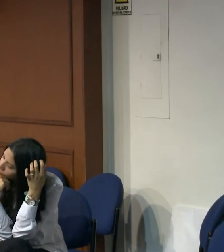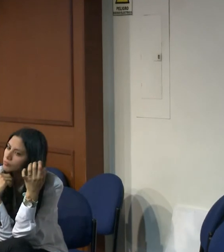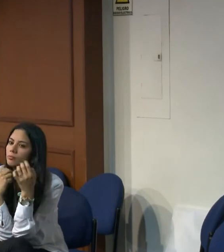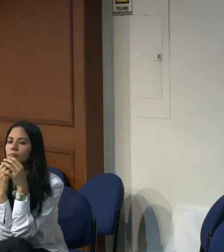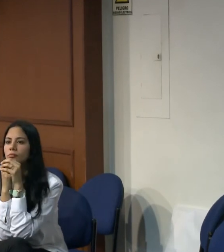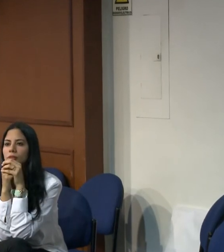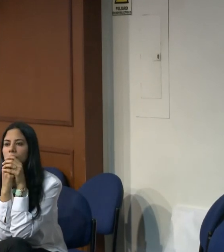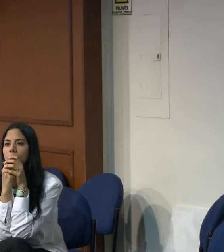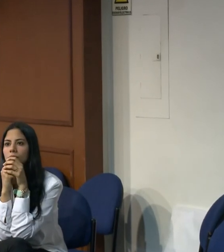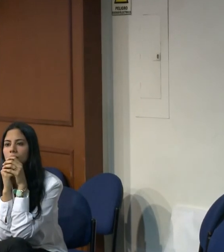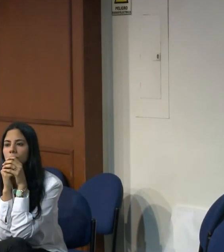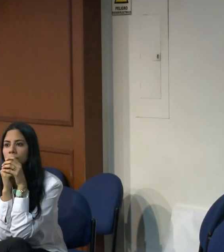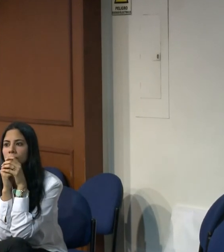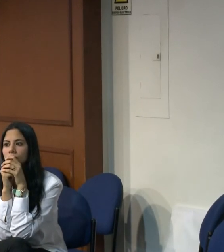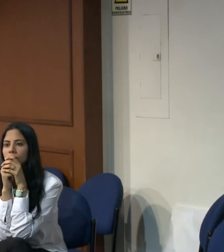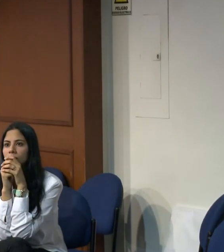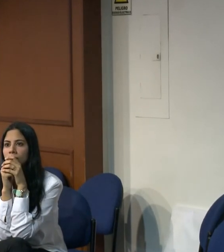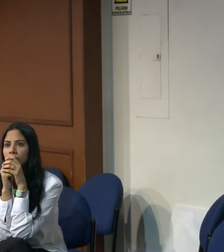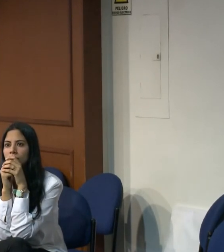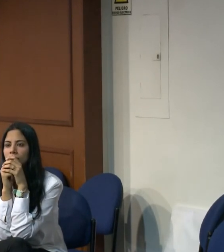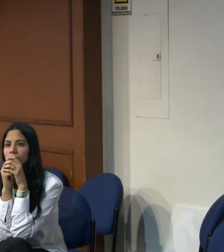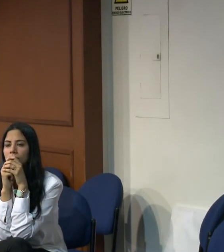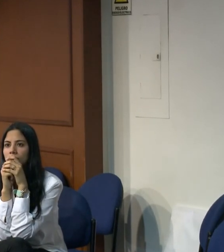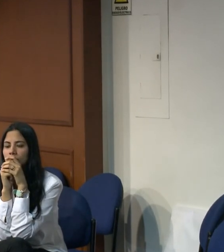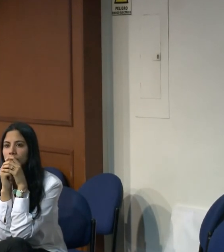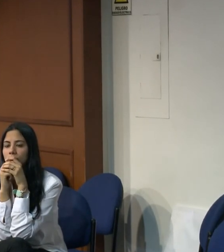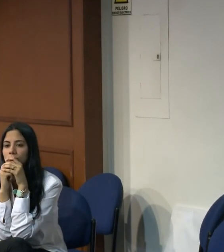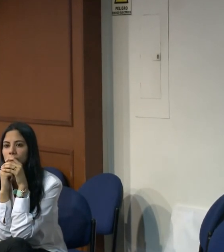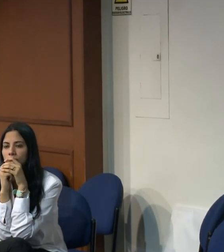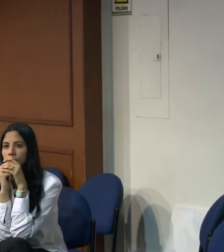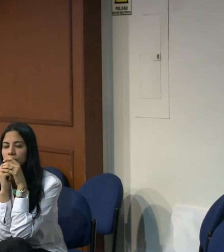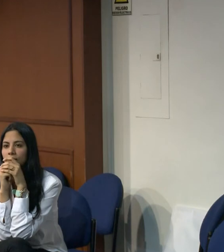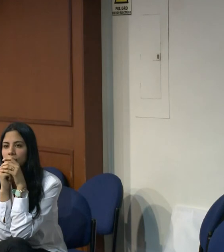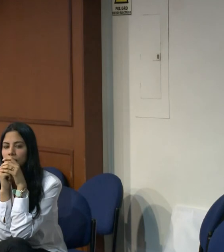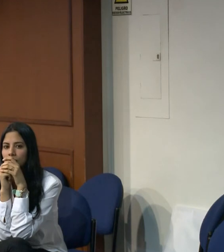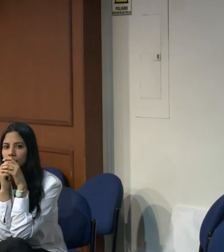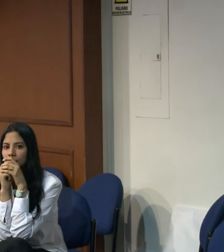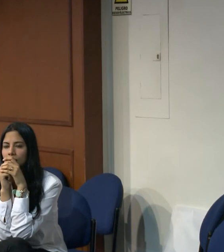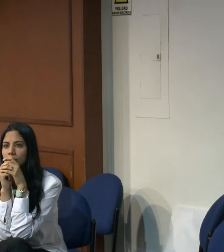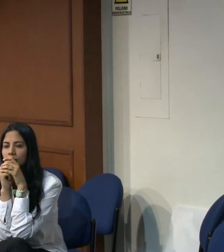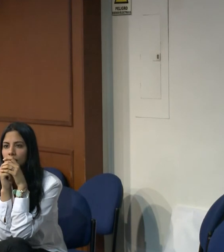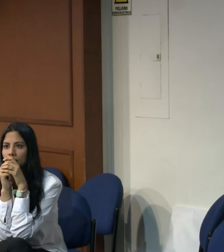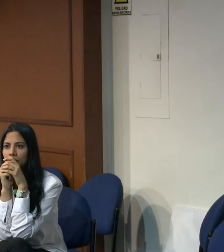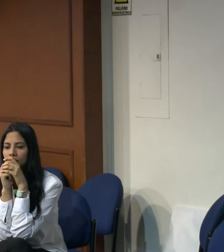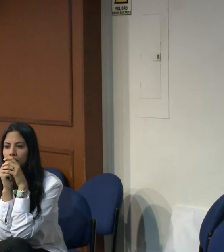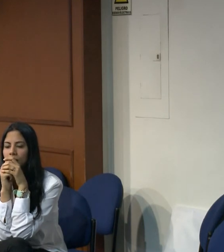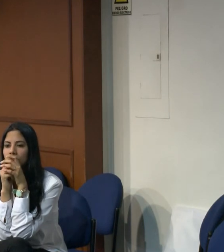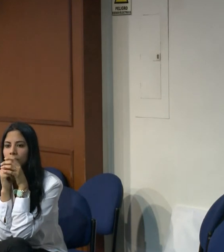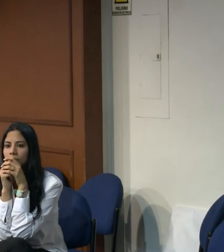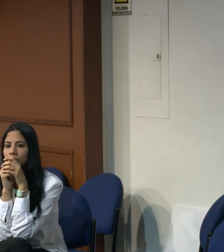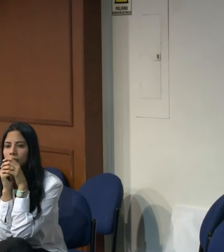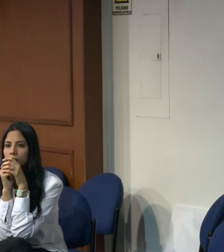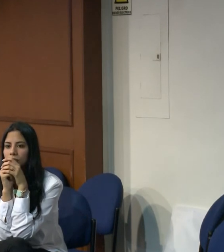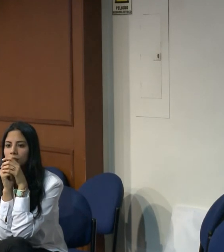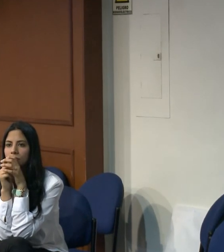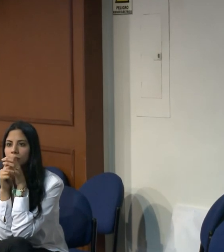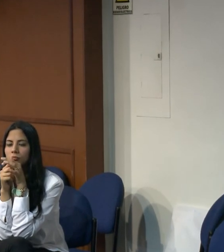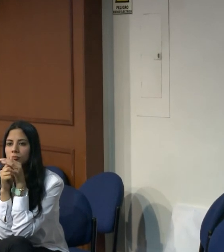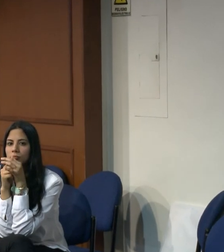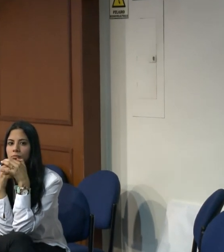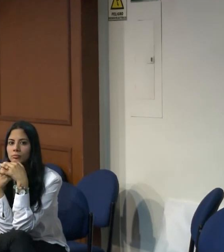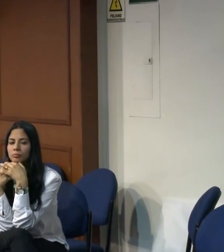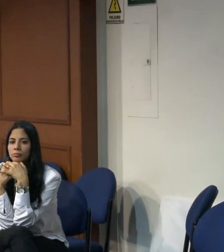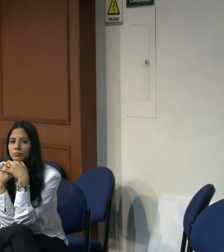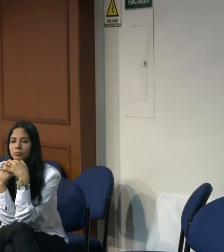ellos nos plantean desde sus pensamientos, desde sus creencias y entre todos construimos. No es ni a opacar lo que ellos piensan, ni opacar lo que